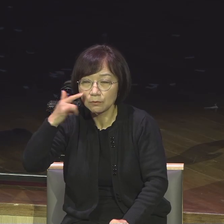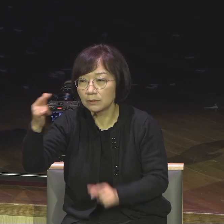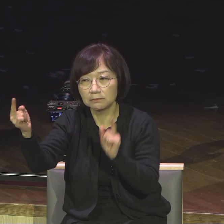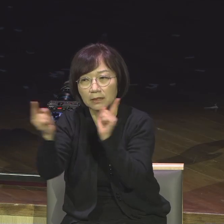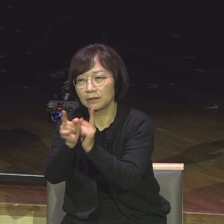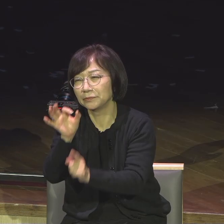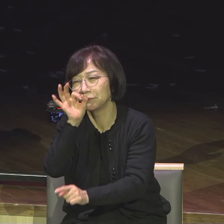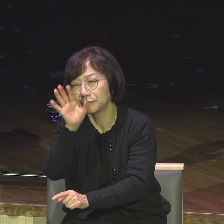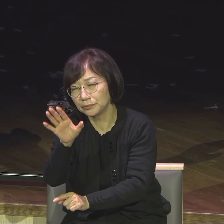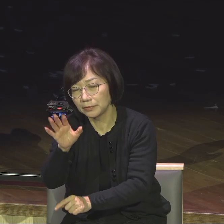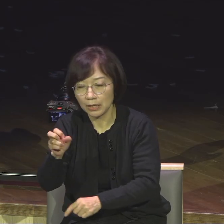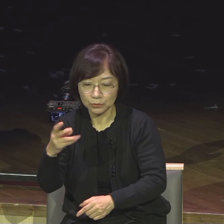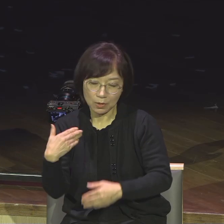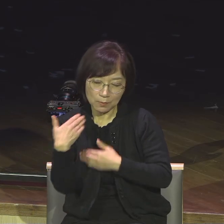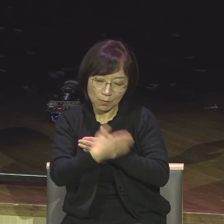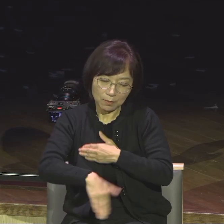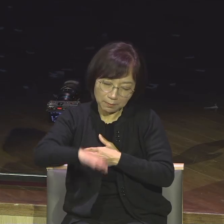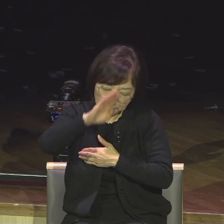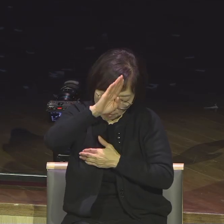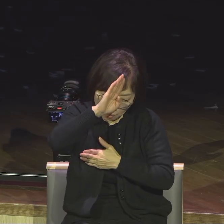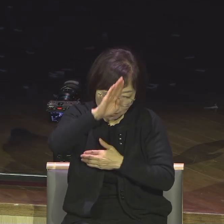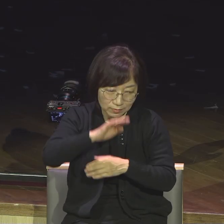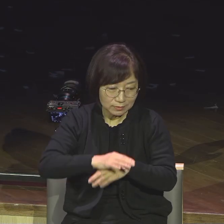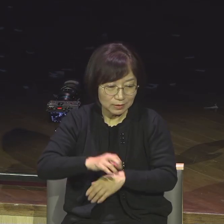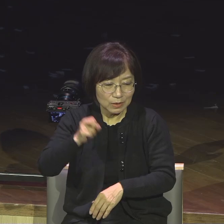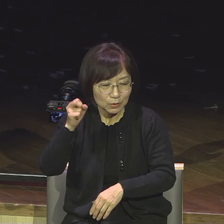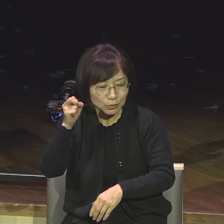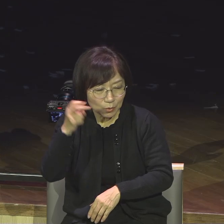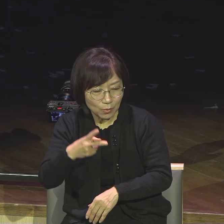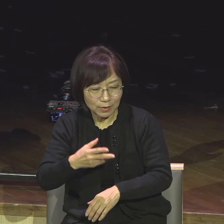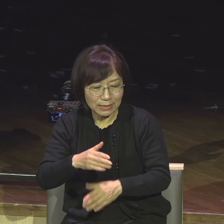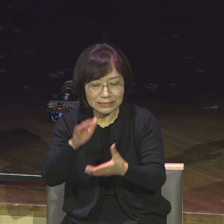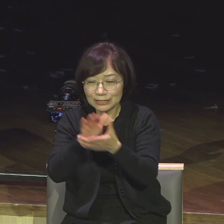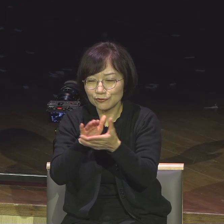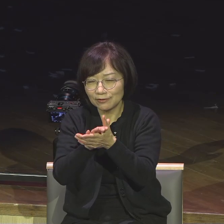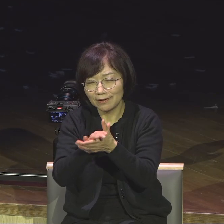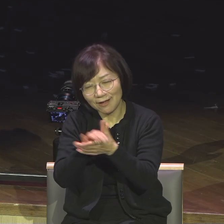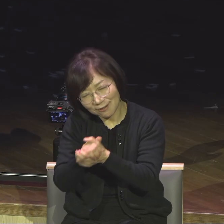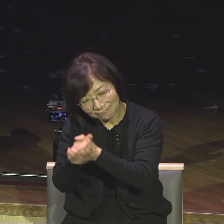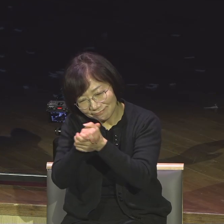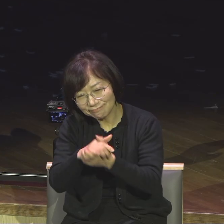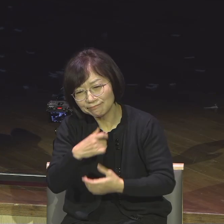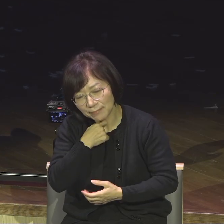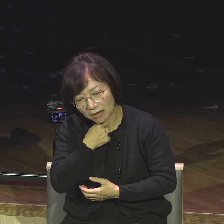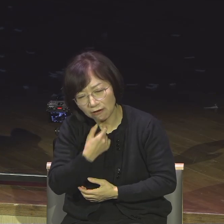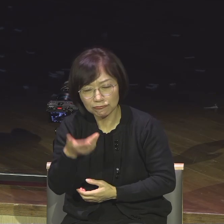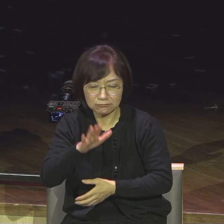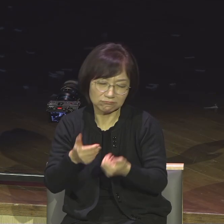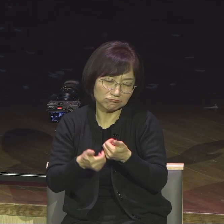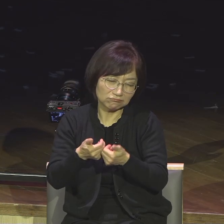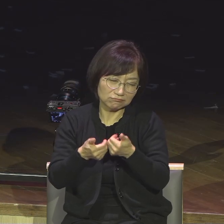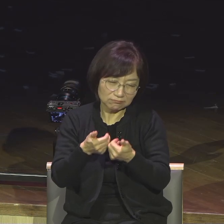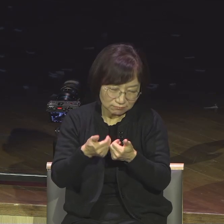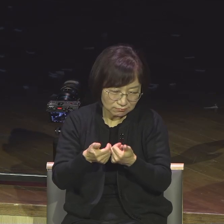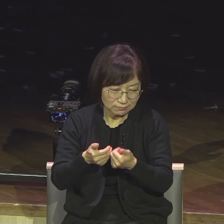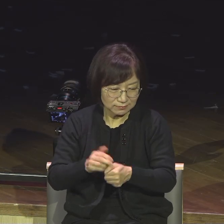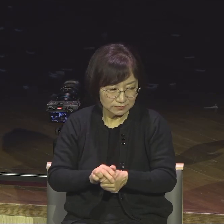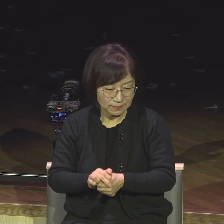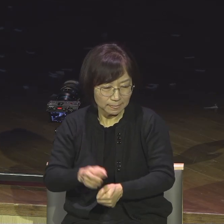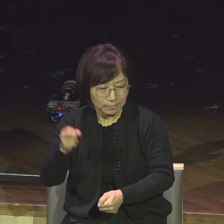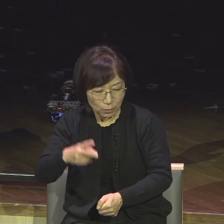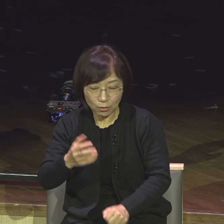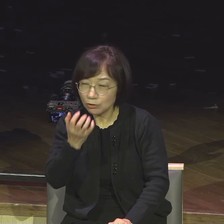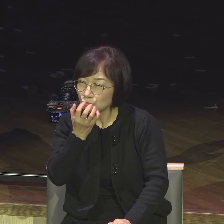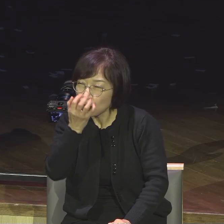몸이 많이 아픈 아이, 친구들과 사이좋게 지내고 싶지만 그러지 못하는 아이,